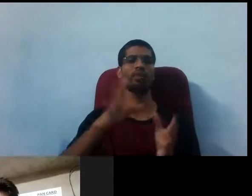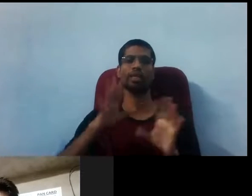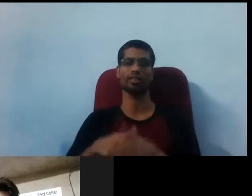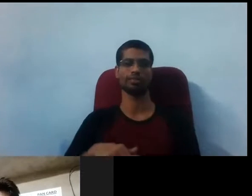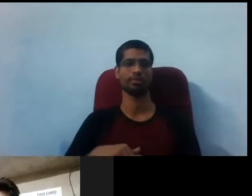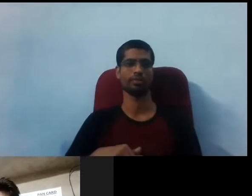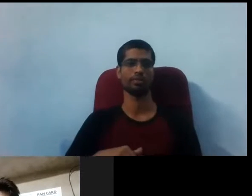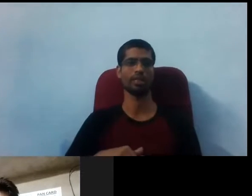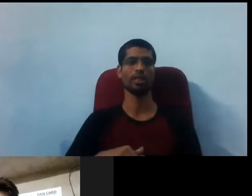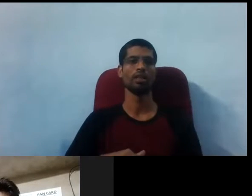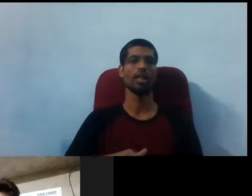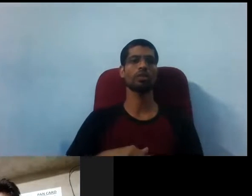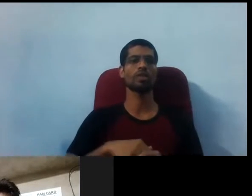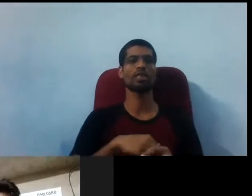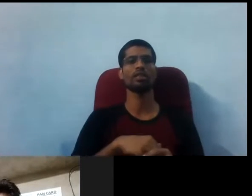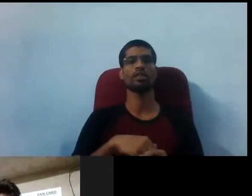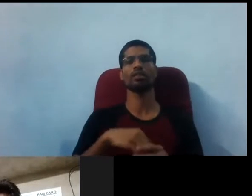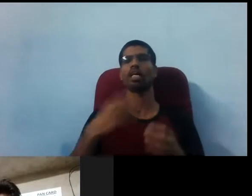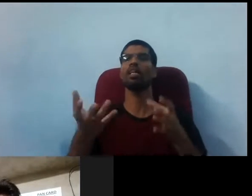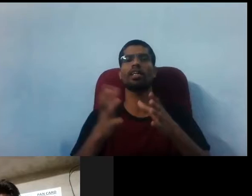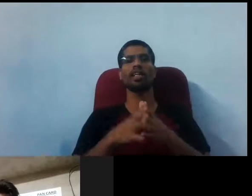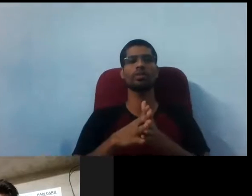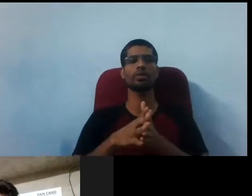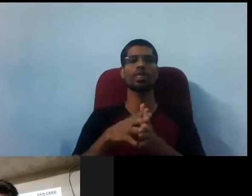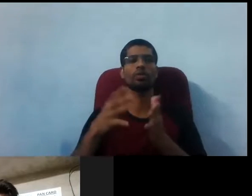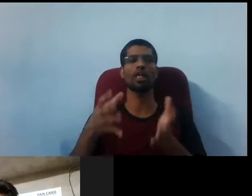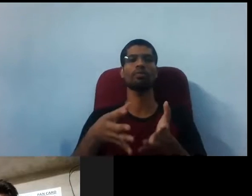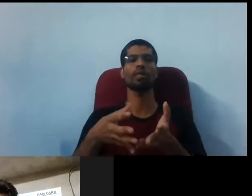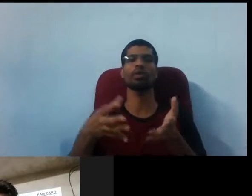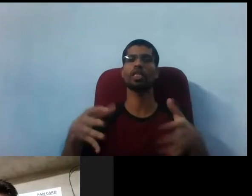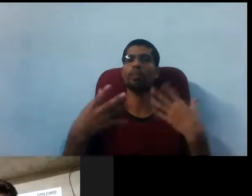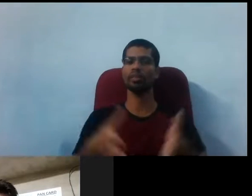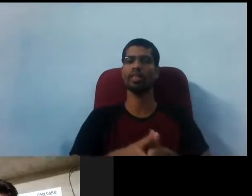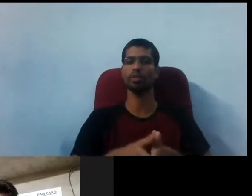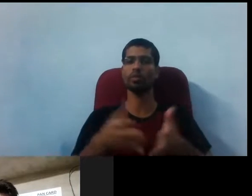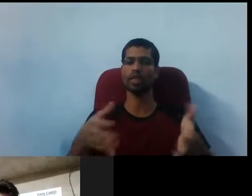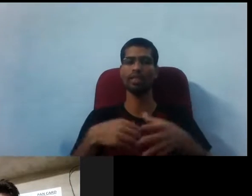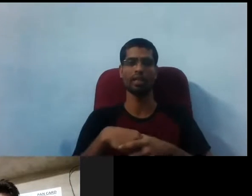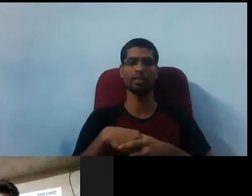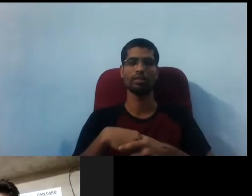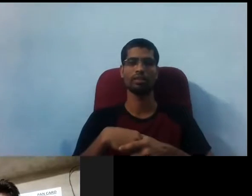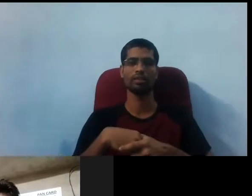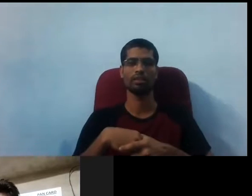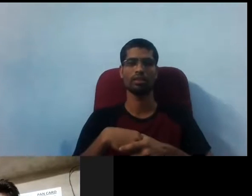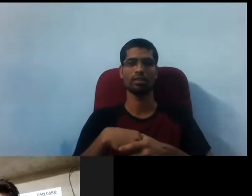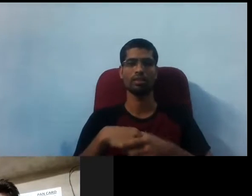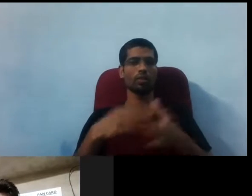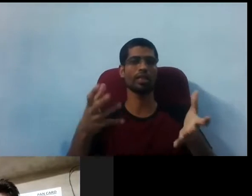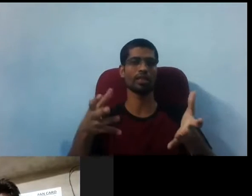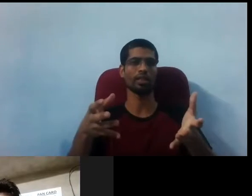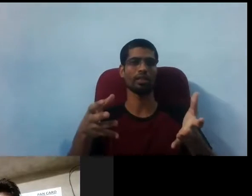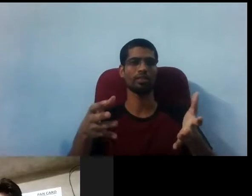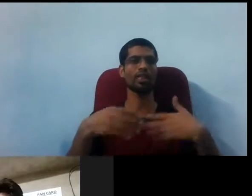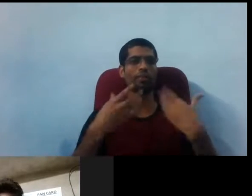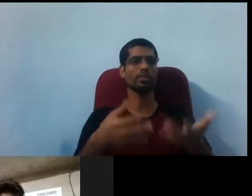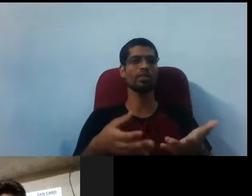सब्जी दाल वगैरह सब ना, और उसके साथ दाल लेके गए सूची का, वो दाल में बहुत सारा पत्थर है, तो कोई करतेगा, कोई